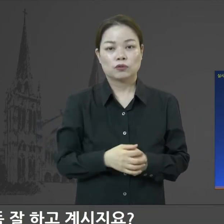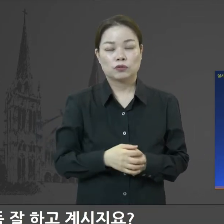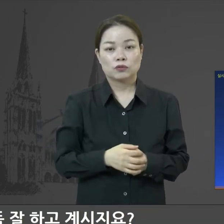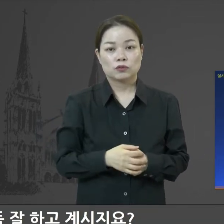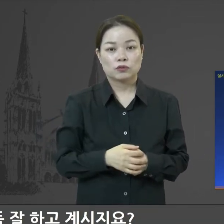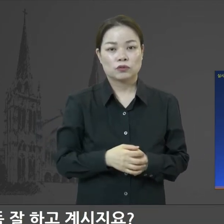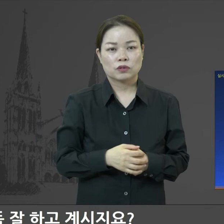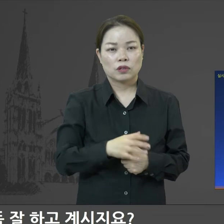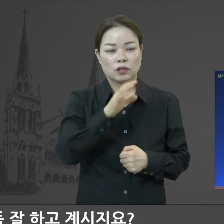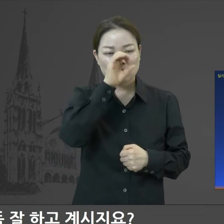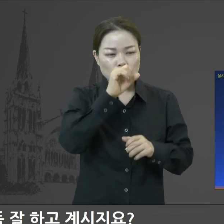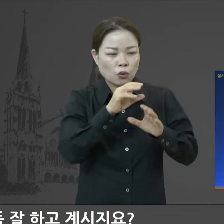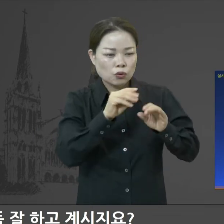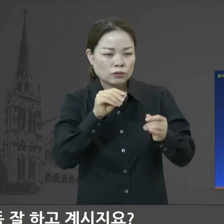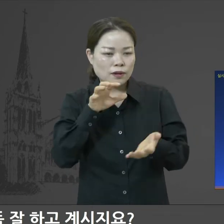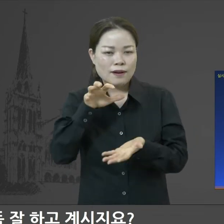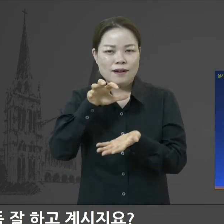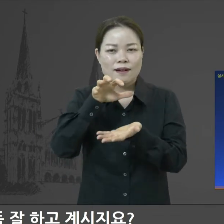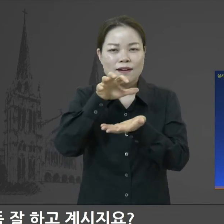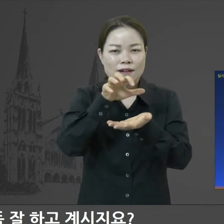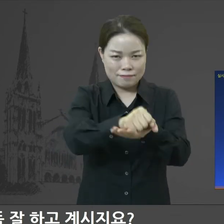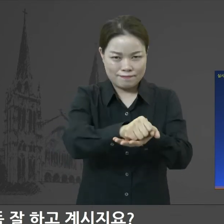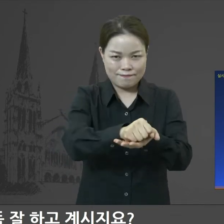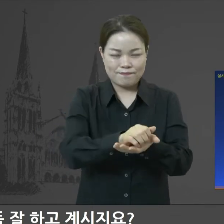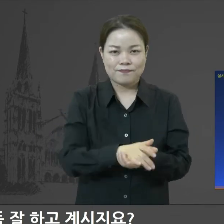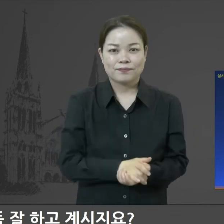롯은 여러분 좋은 땅을 찾습니다. 좋은 땅.